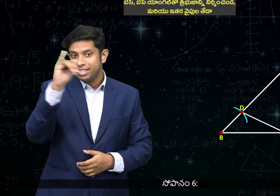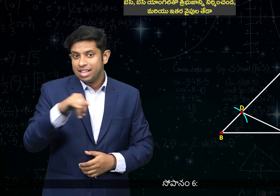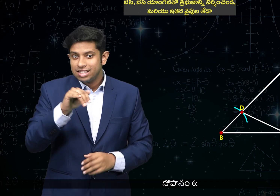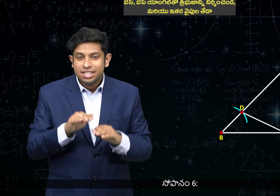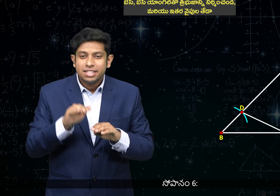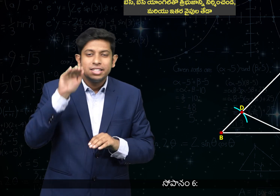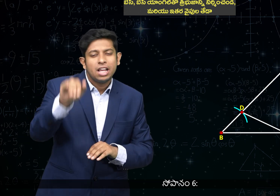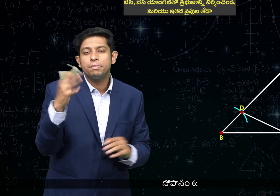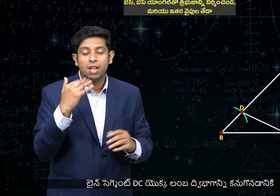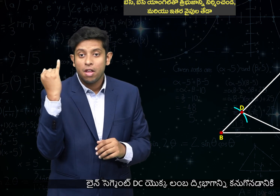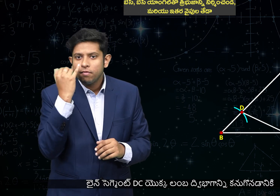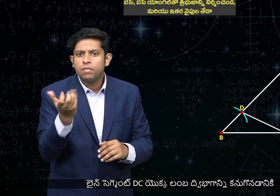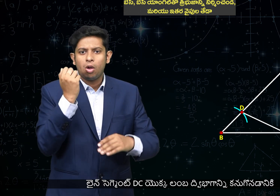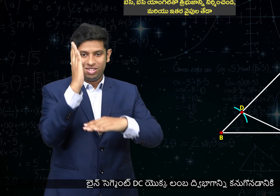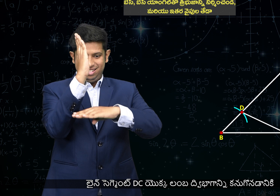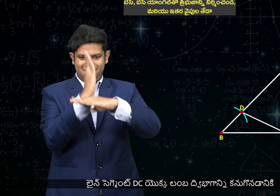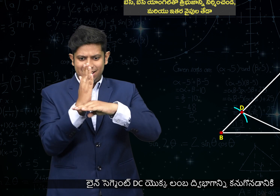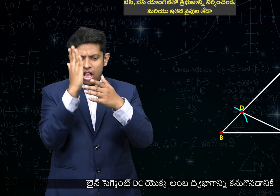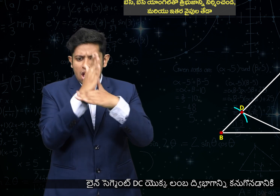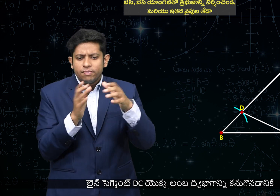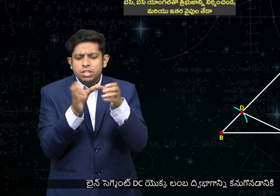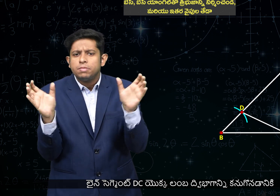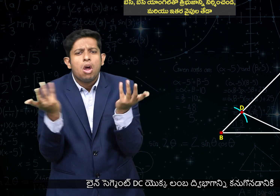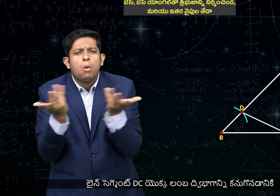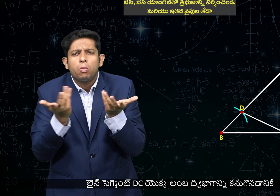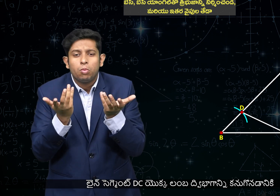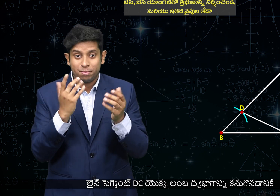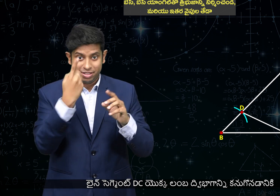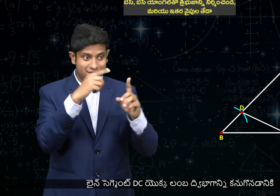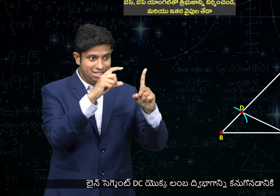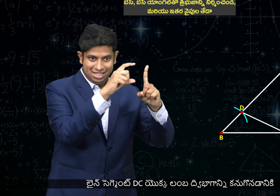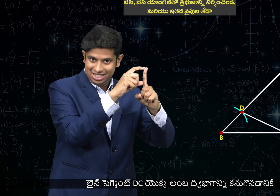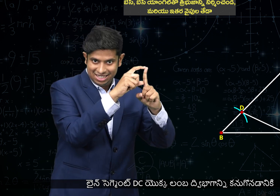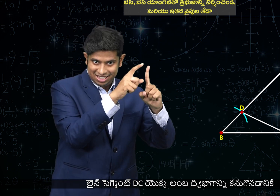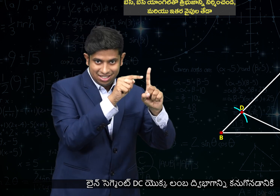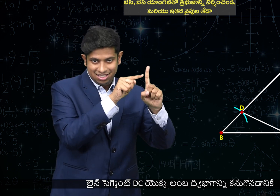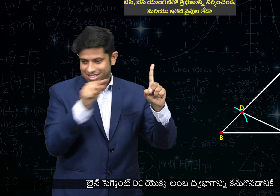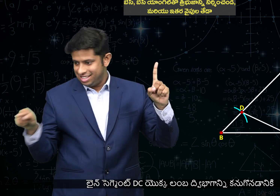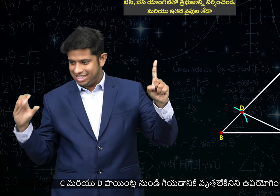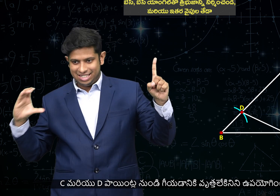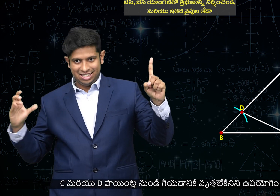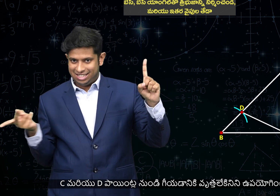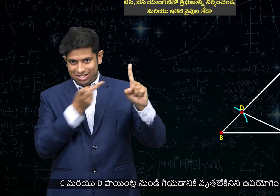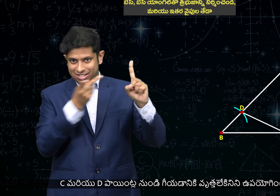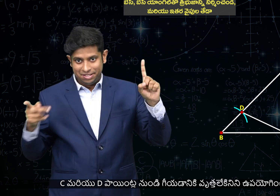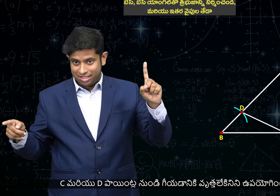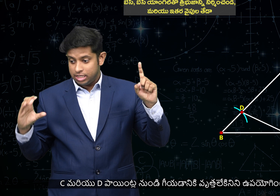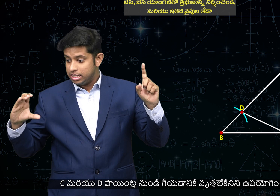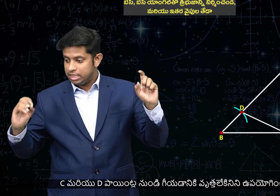సోపానం 6. లైన్ సెగ్మెంట్ డీసీ యొక్క లంబ ద్విభాగాన్ని కనుగొనడానికి సి మరియు డి